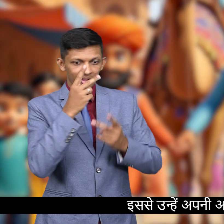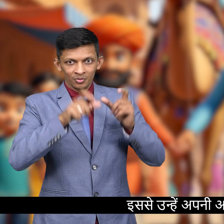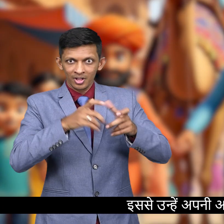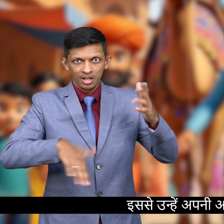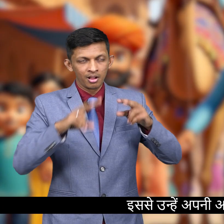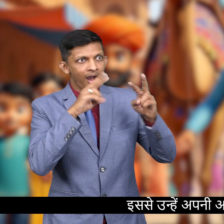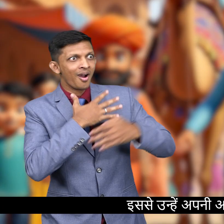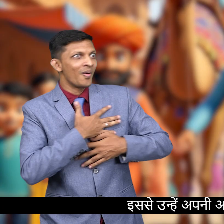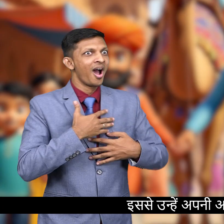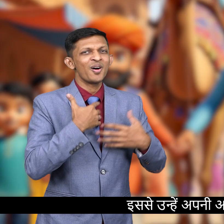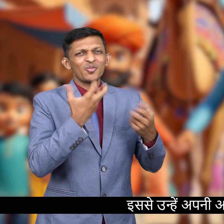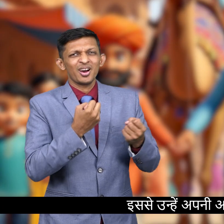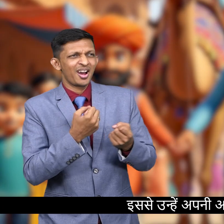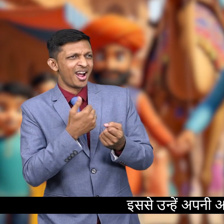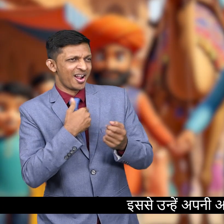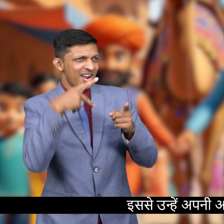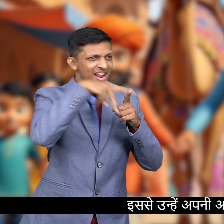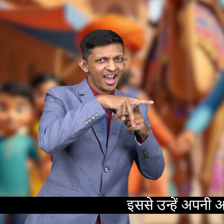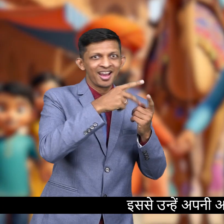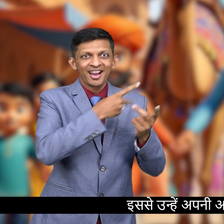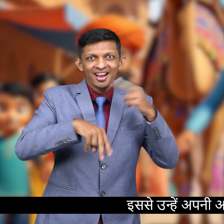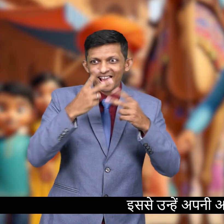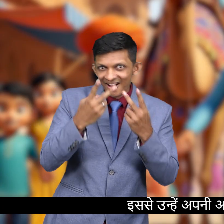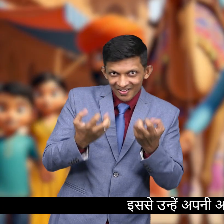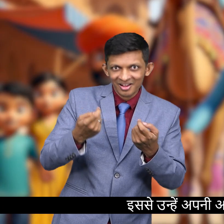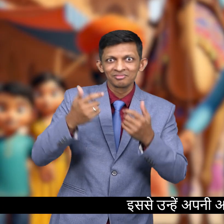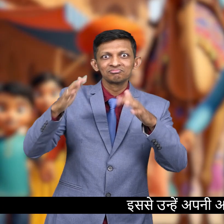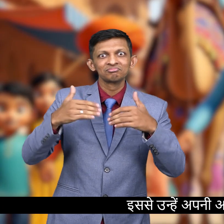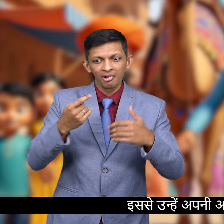इससे उन्हें अपनी आजीविका कमाने में मदद मिलती है।